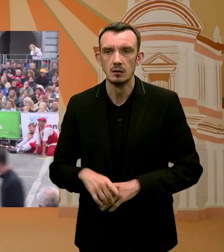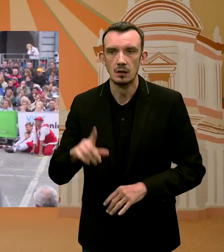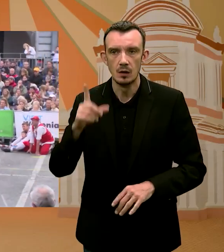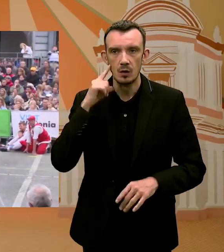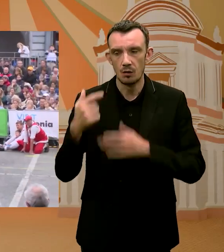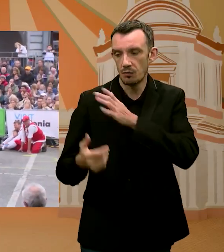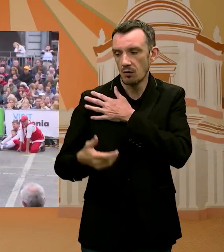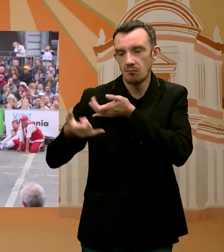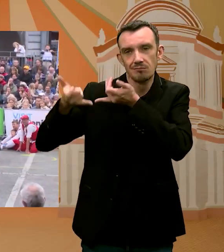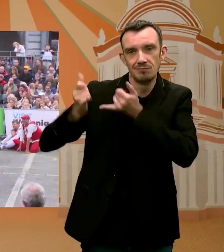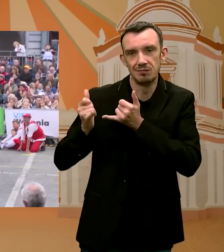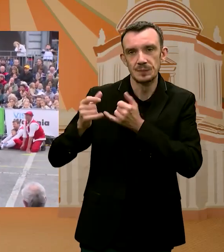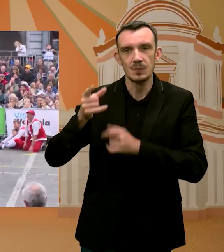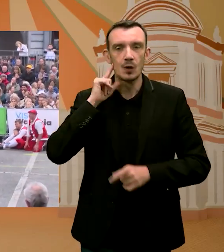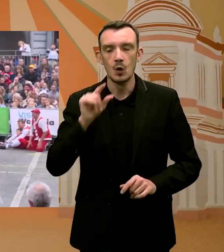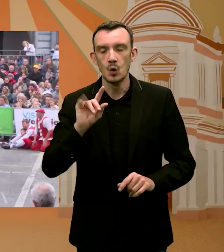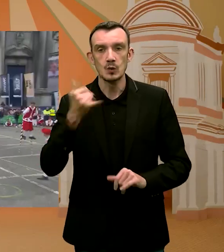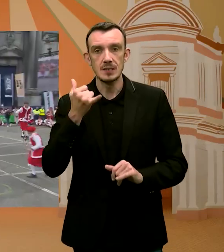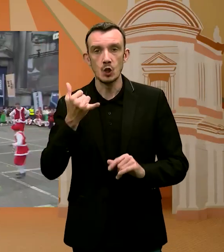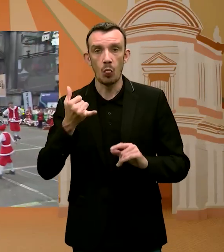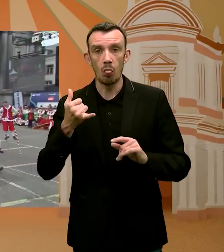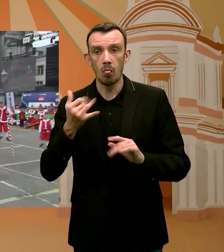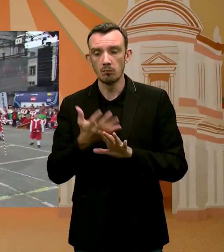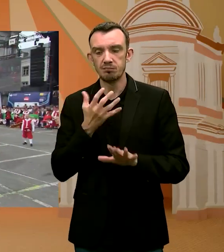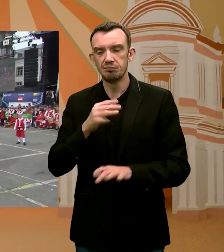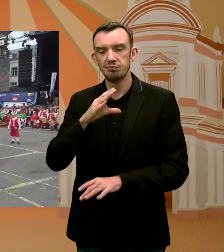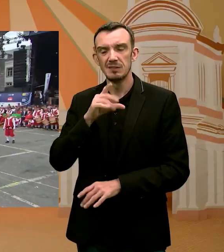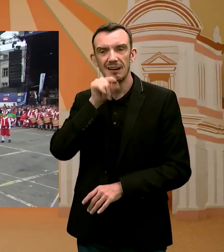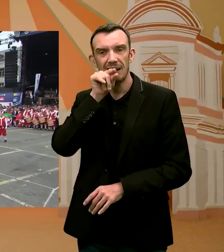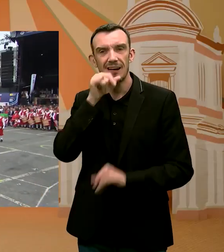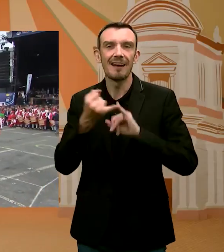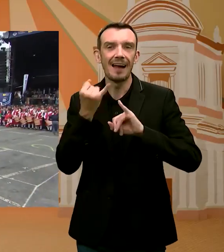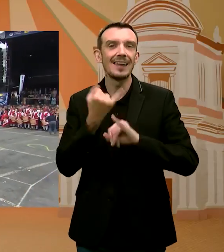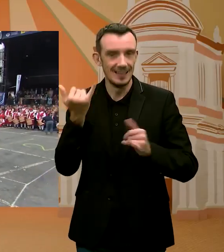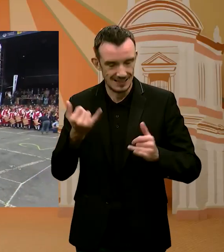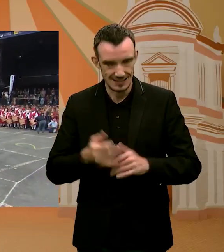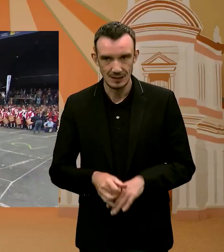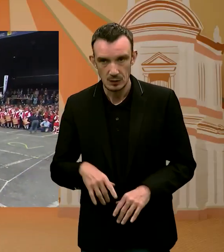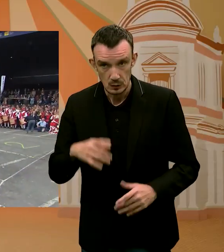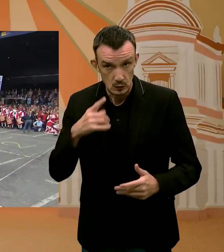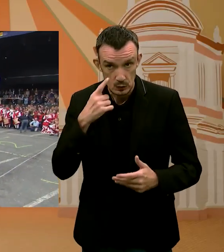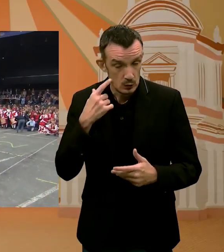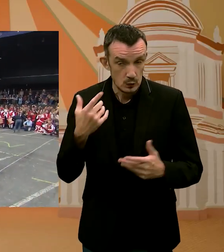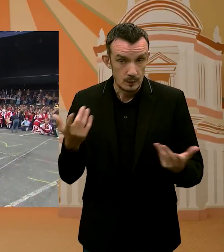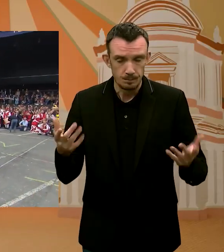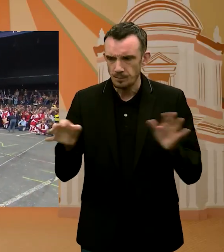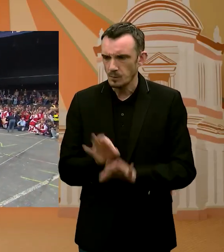de Namur. Donc tout ce beau folklore, parce que je tiens à le dire, moi-même ayant été membre de beaucoup de groupes, on a une vingtaine de groupes ici à Namur avec